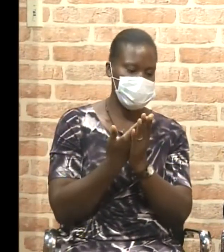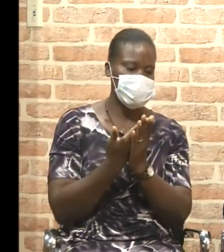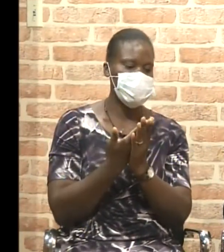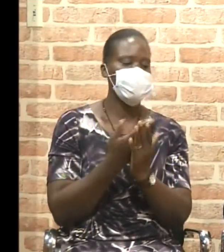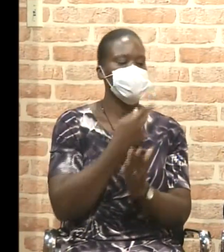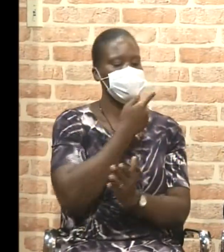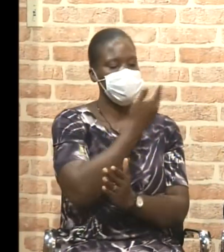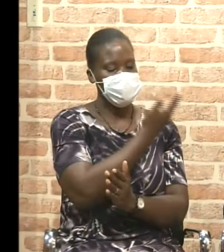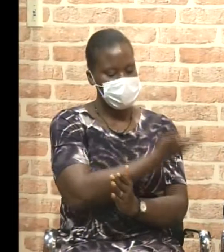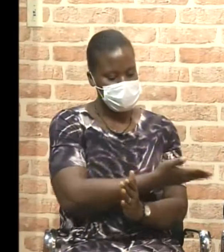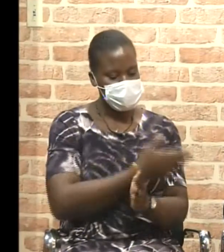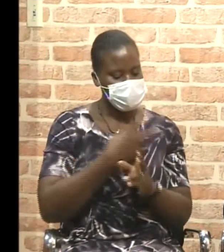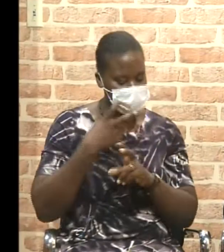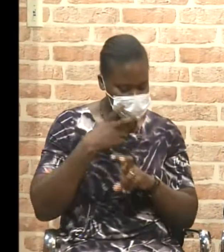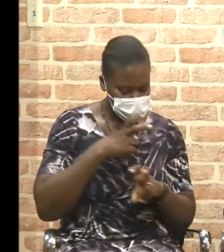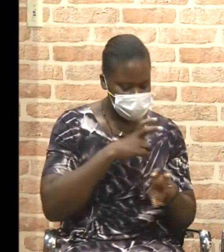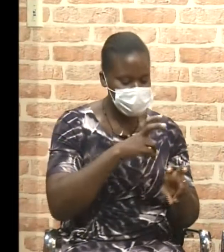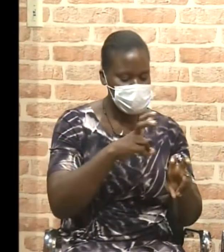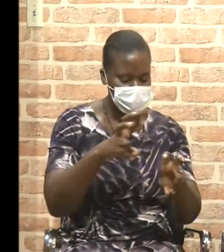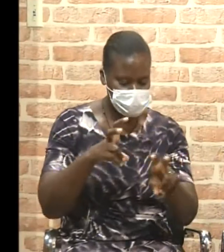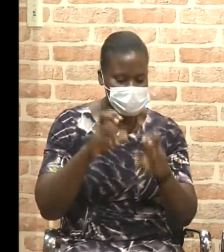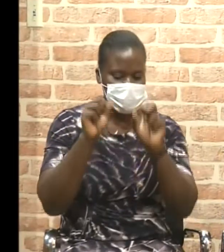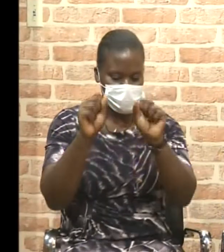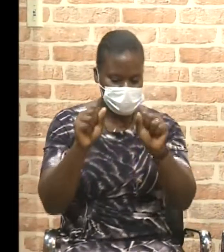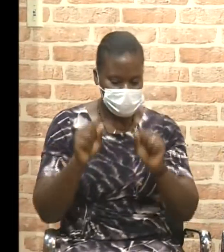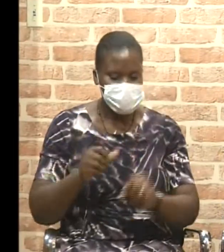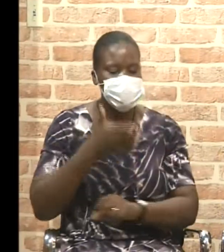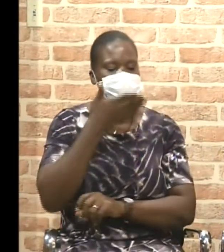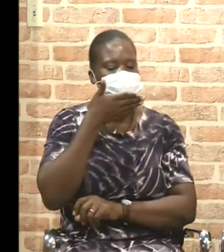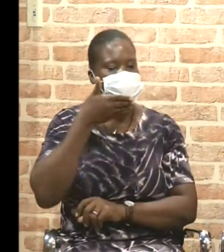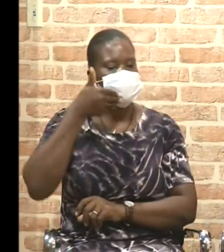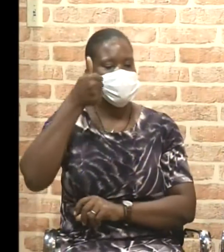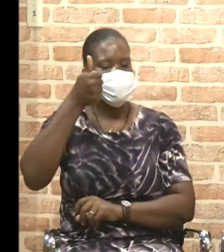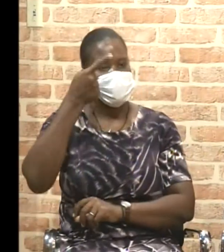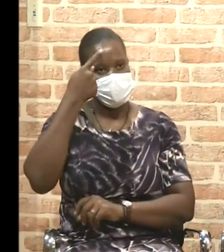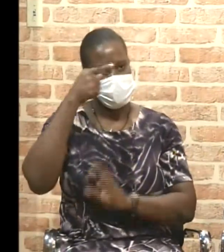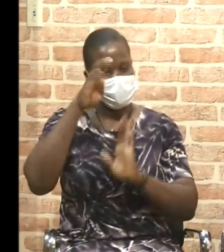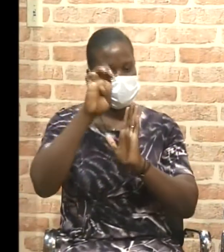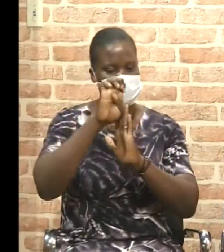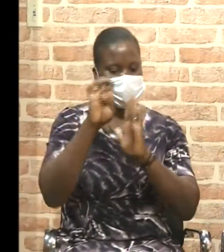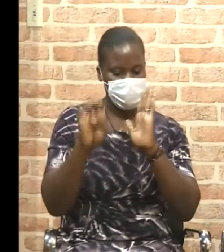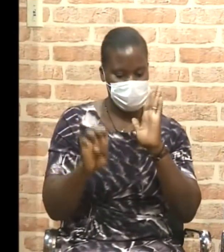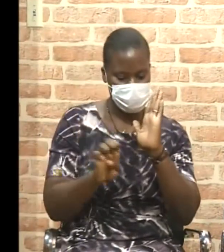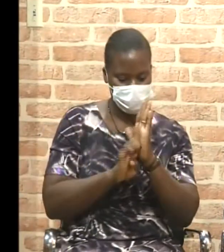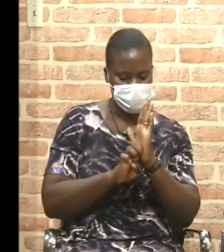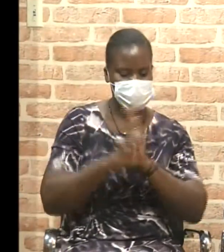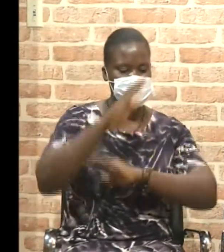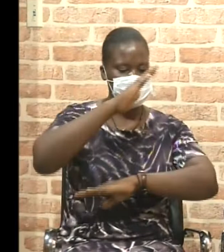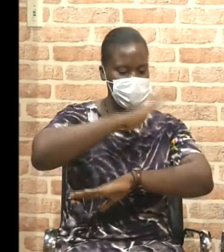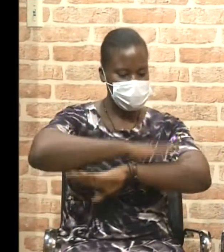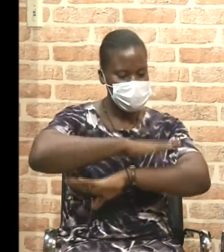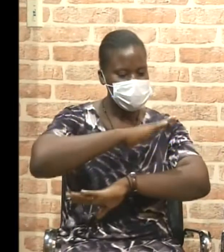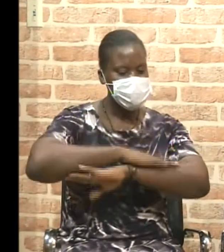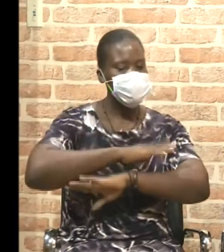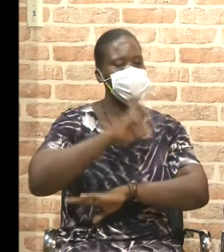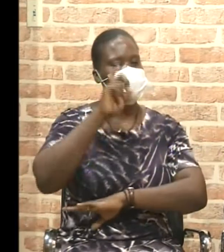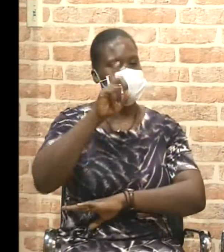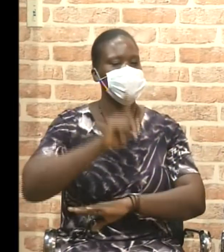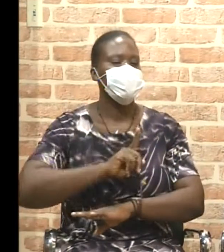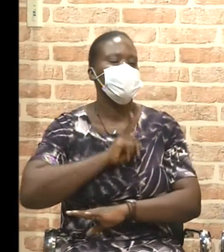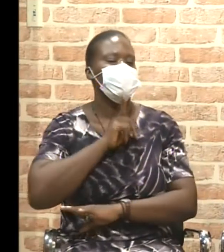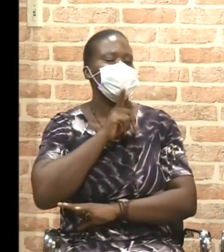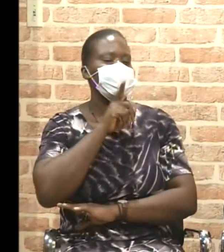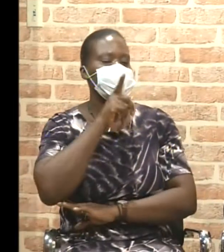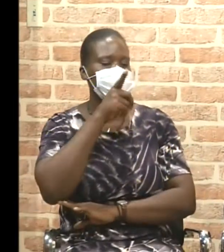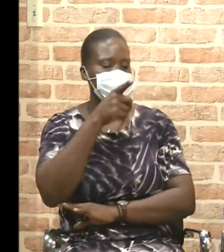nous pour aller analyser pour nous garder ça qui est capable mieux pour l'État. Parce qu'en termes de structure, boîte là besoin vraiment le nous